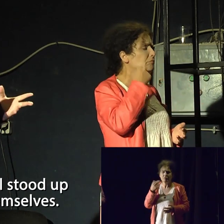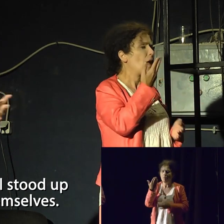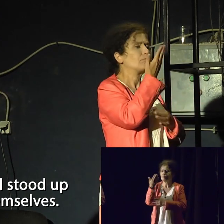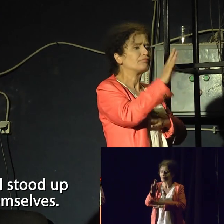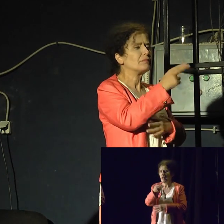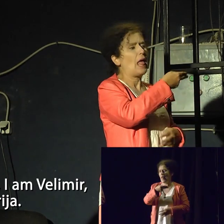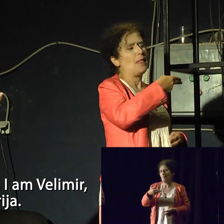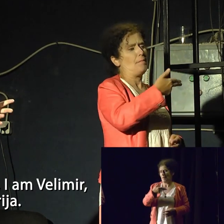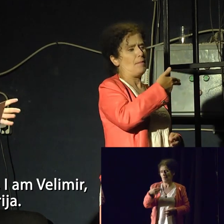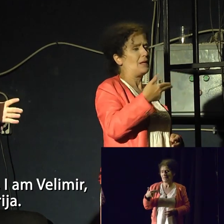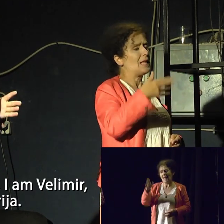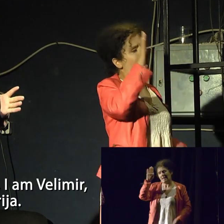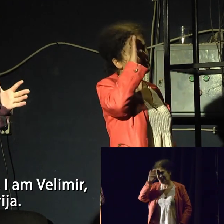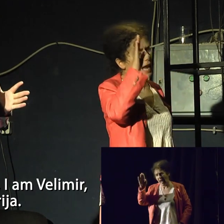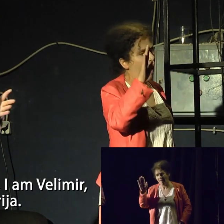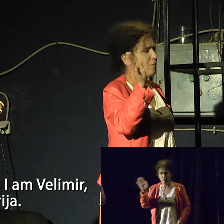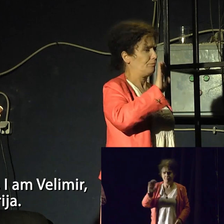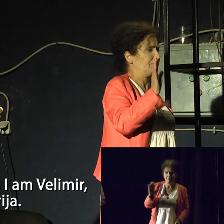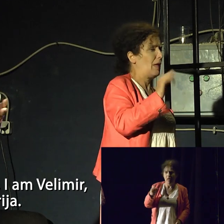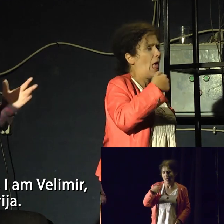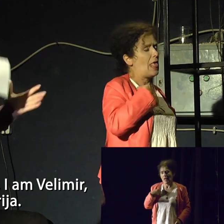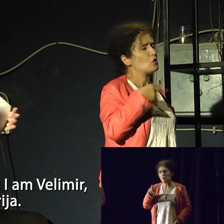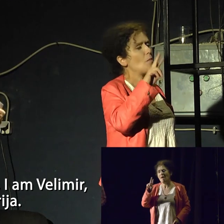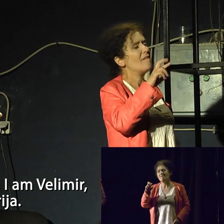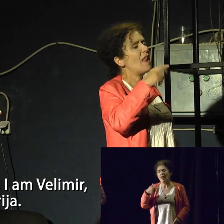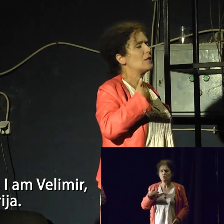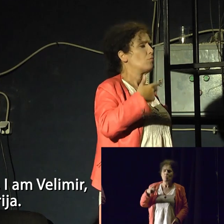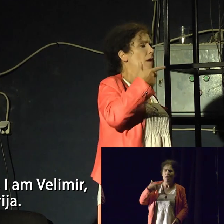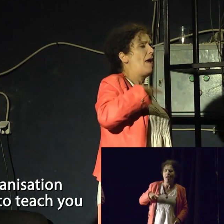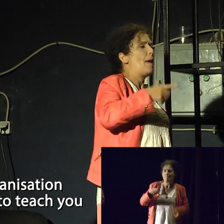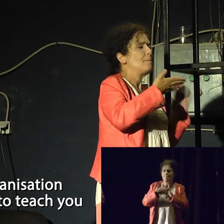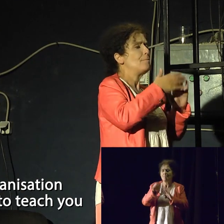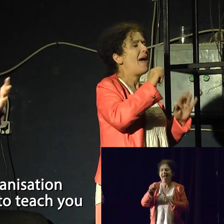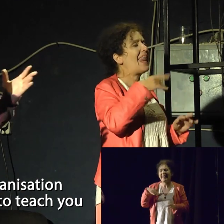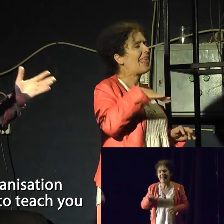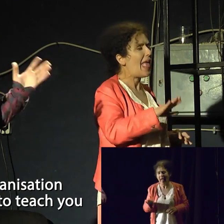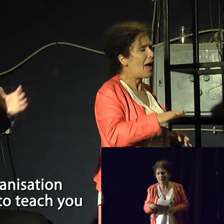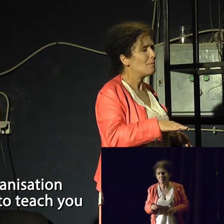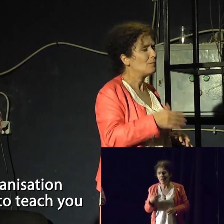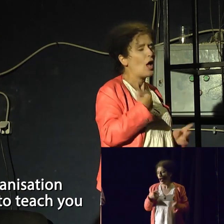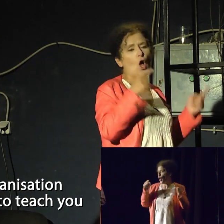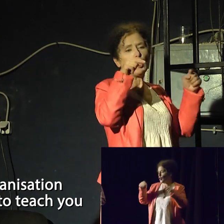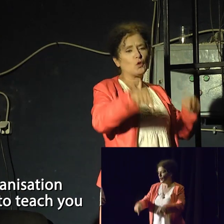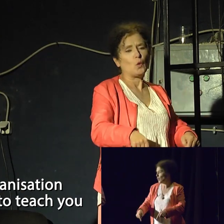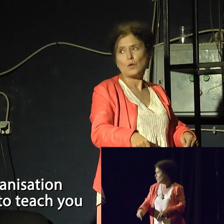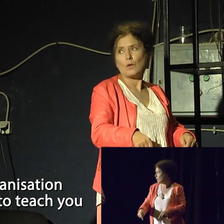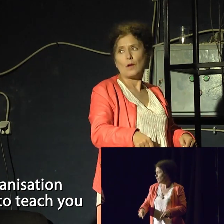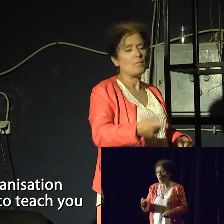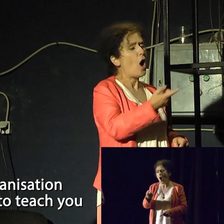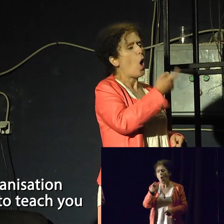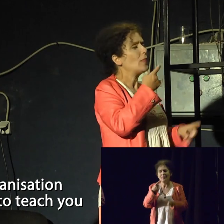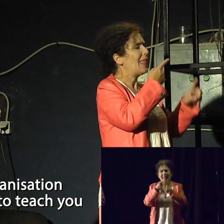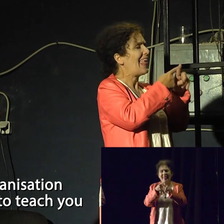представија, рекоа: "Здраво дечки, јас сум Велимир, јас сум Марија." И дојдовме овдека од